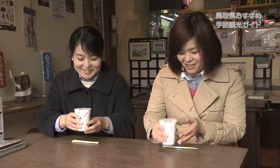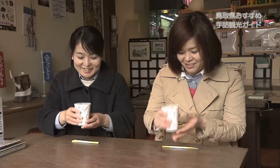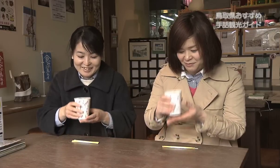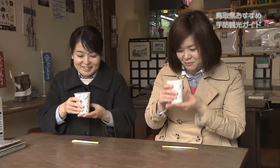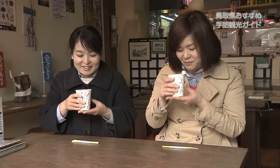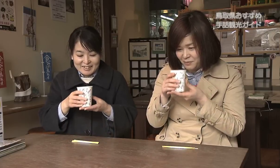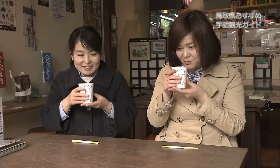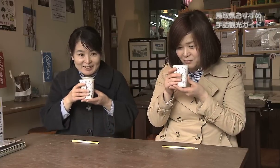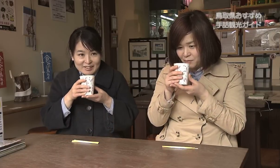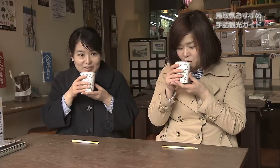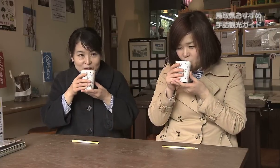ラテを飲む